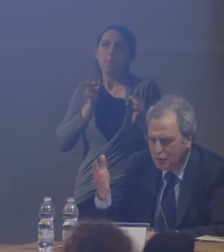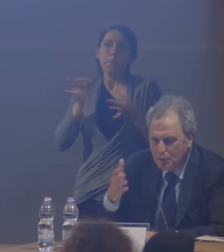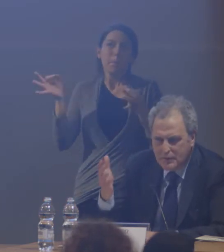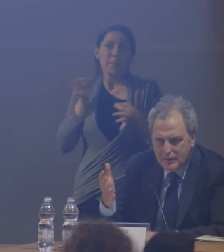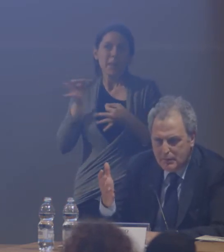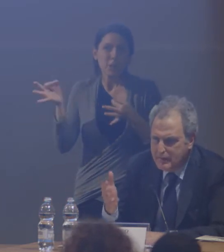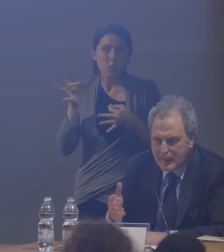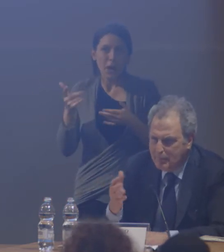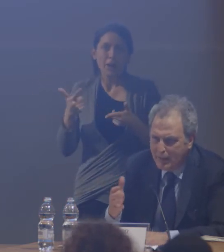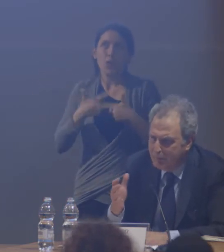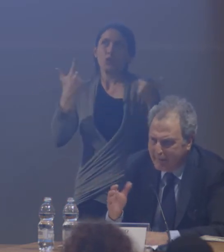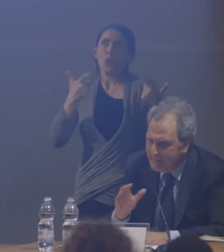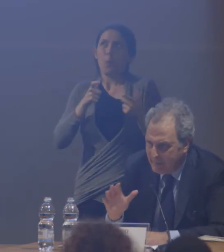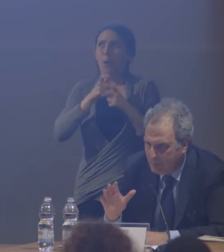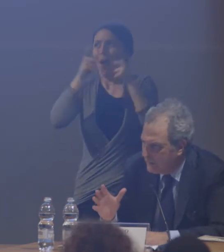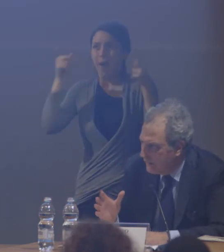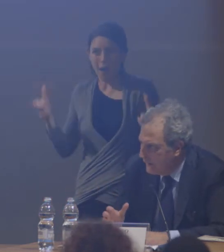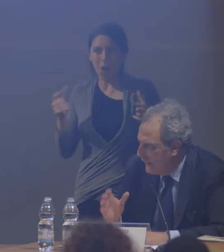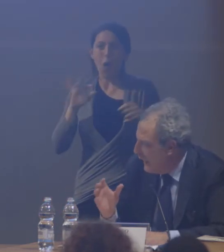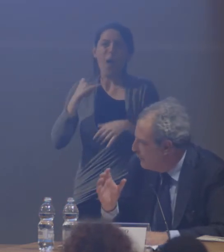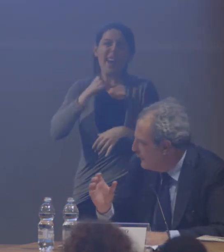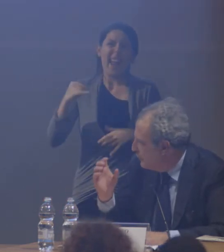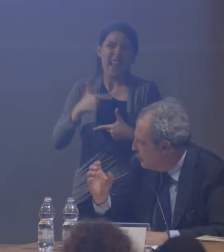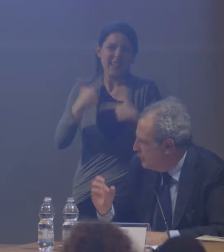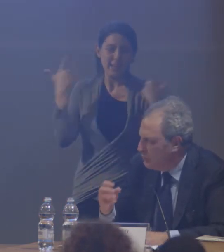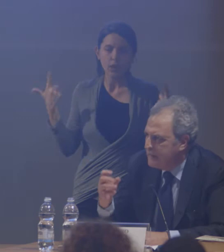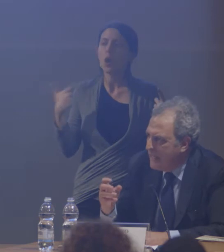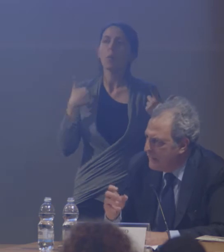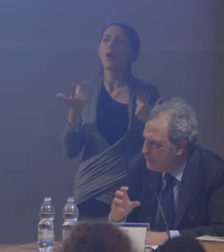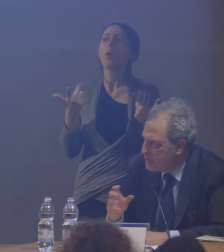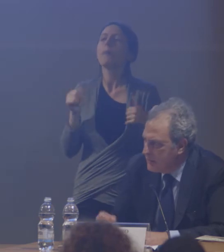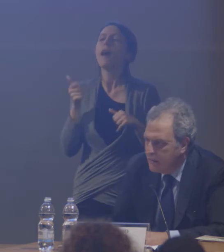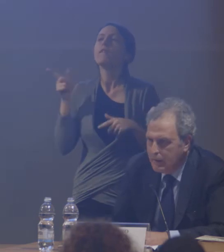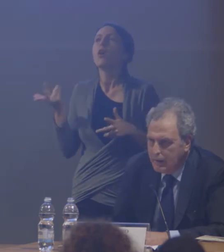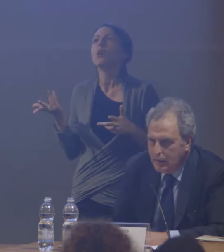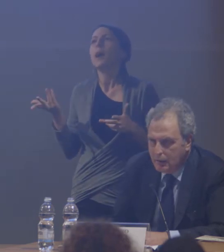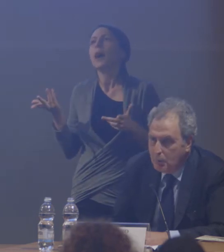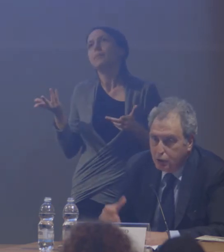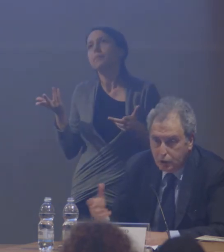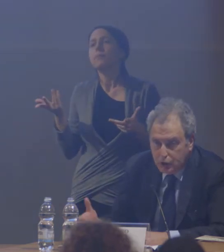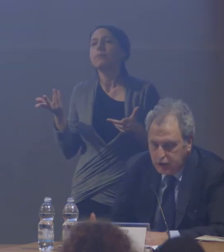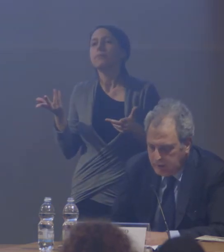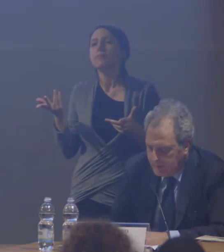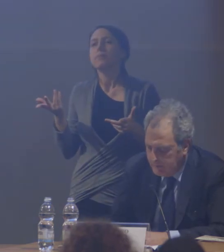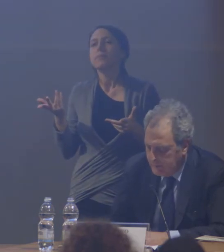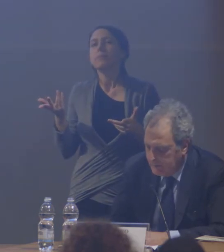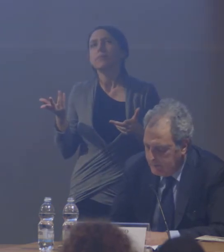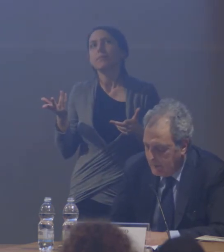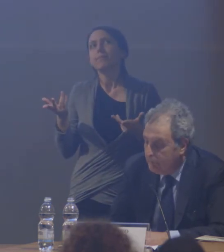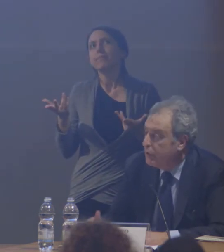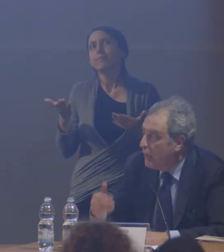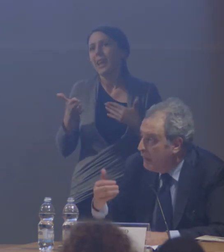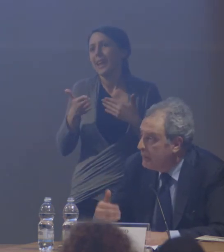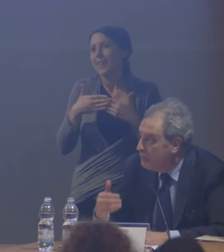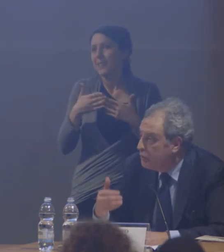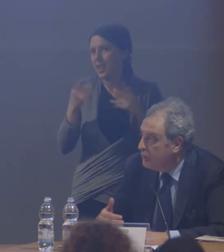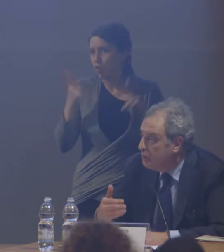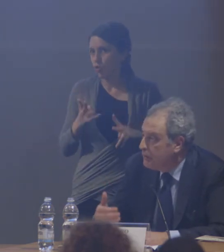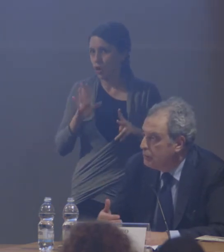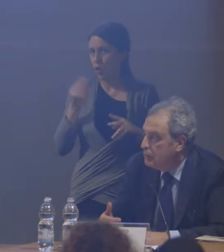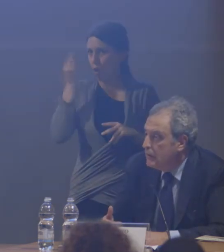sia stato pessimista, ma, come dire, temo che abbia dato, come dire, una diagnosi molto vicina al vero, ed